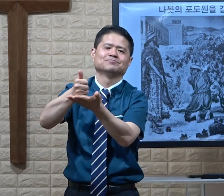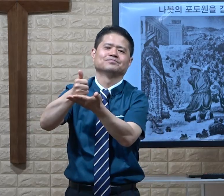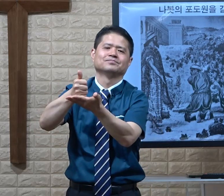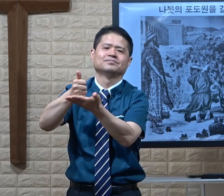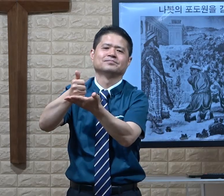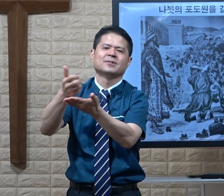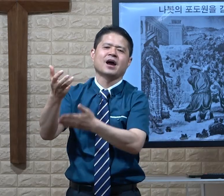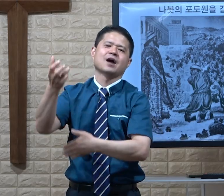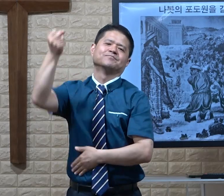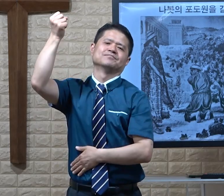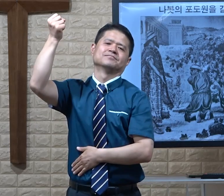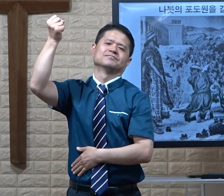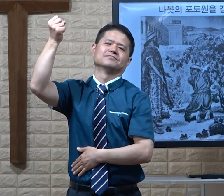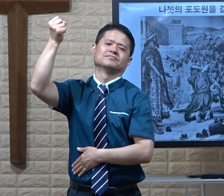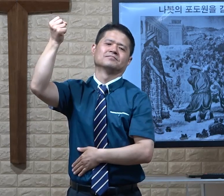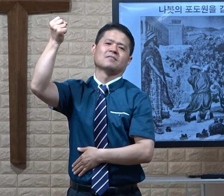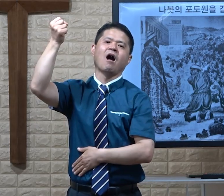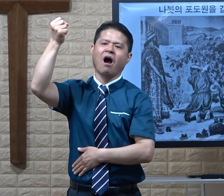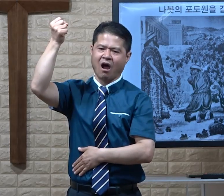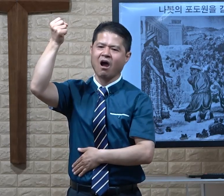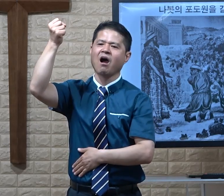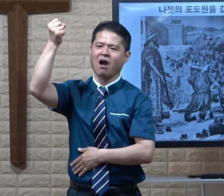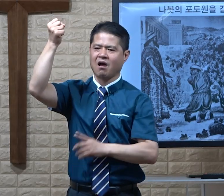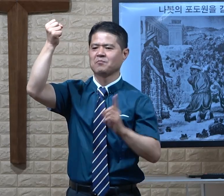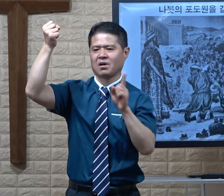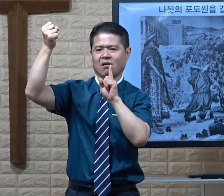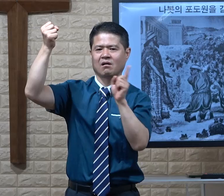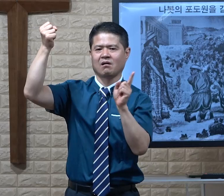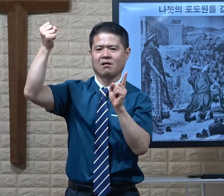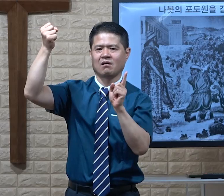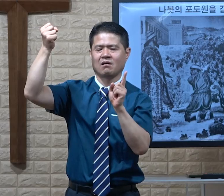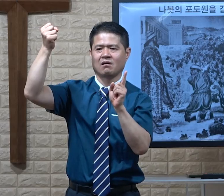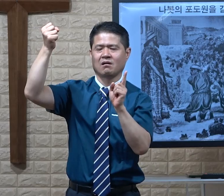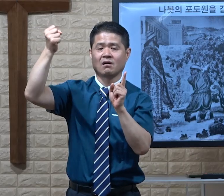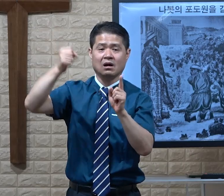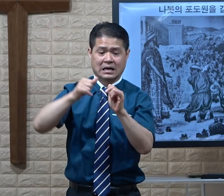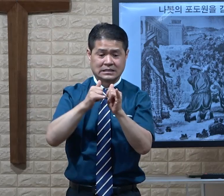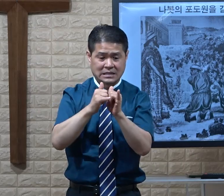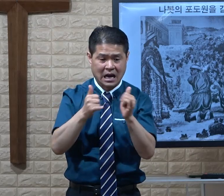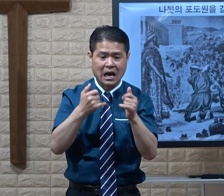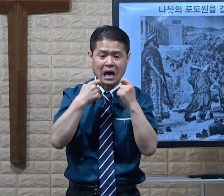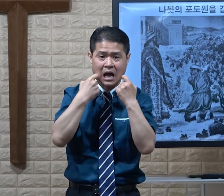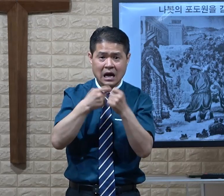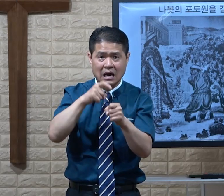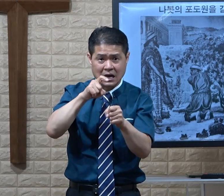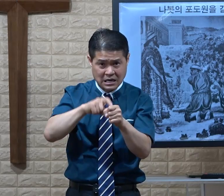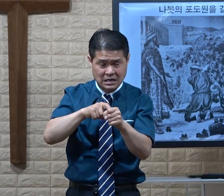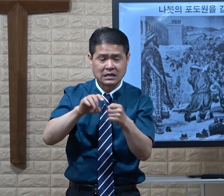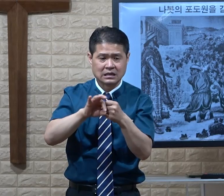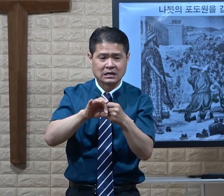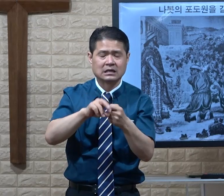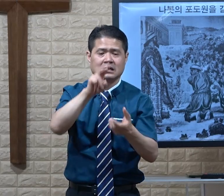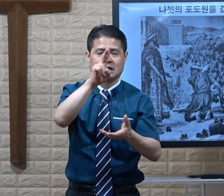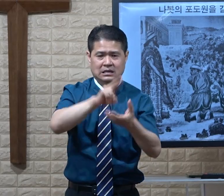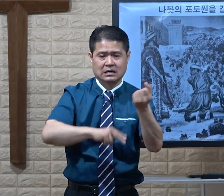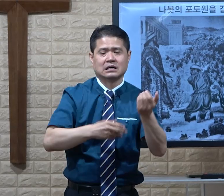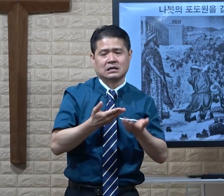그것은 곧 하나님의 소유라고 이스라엘 사람들이 생각했기 때문입니다. 개인적인